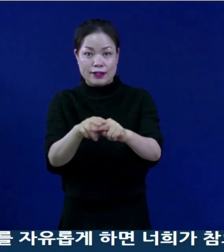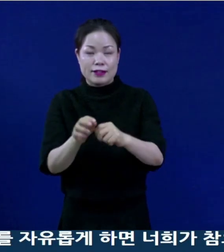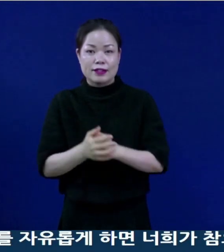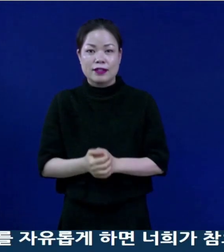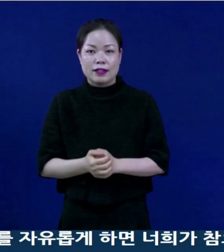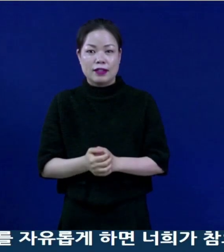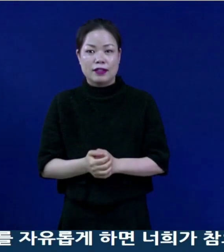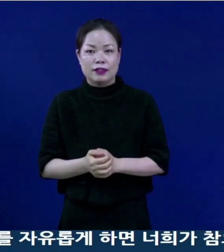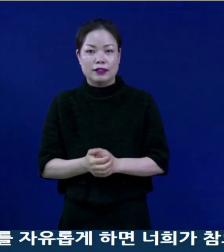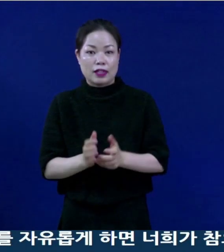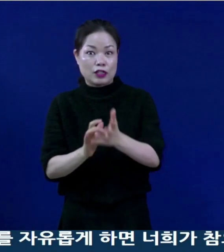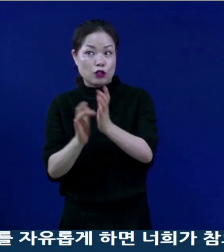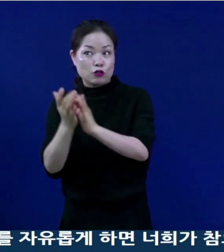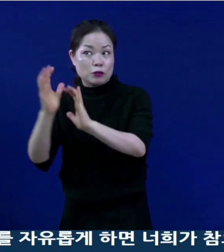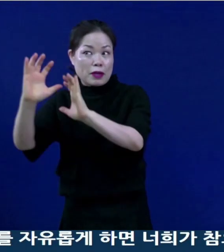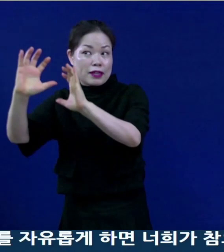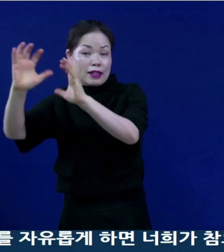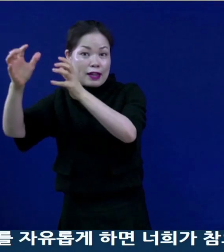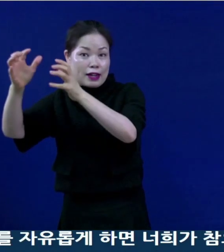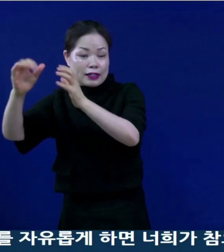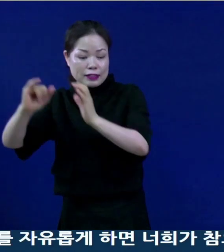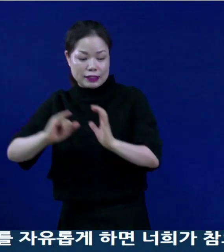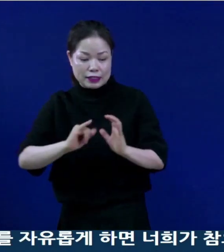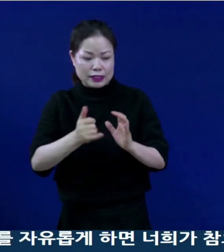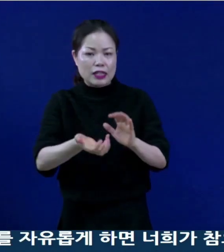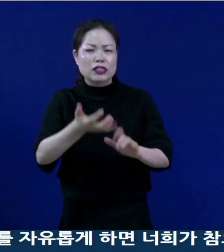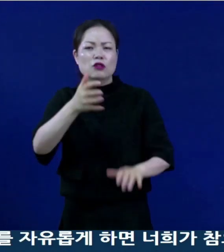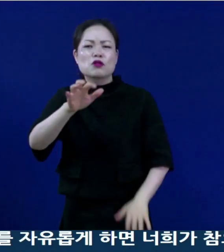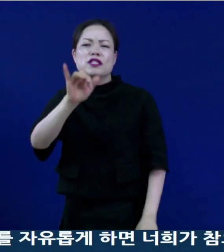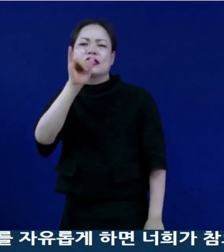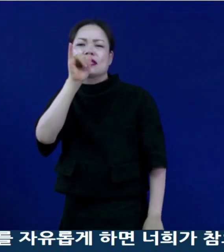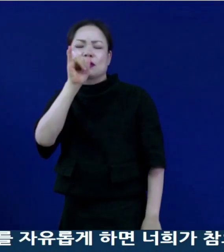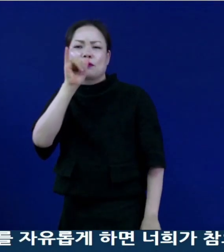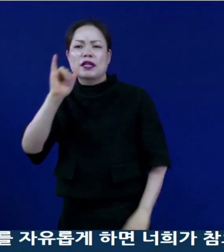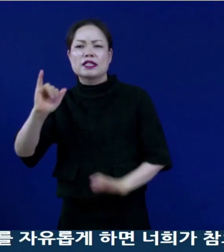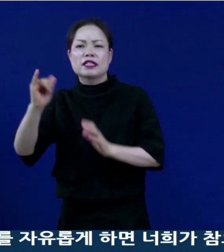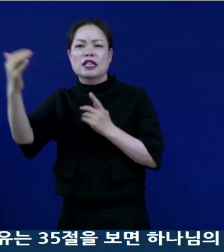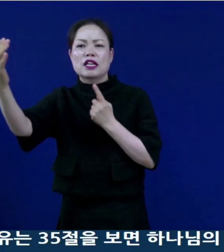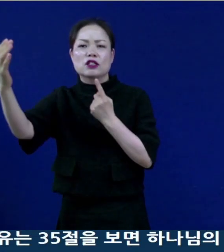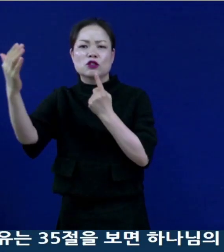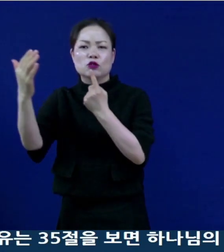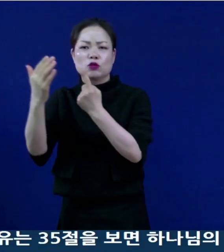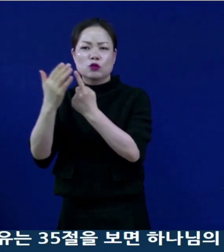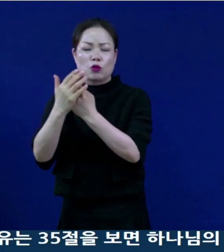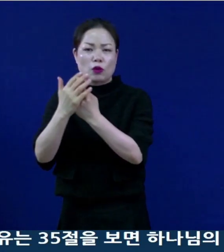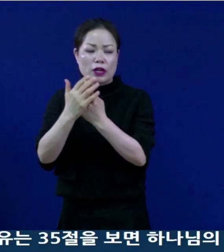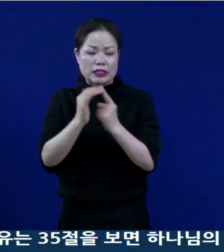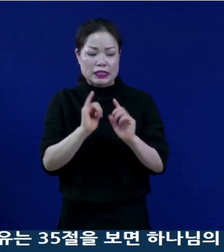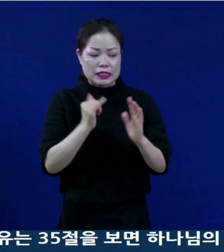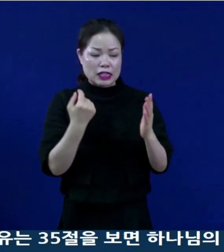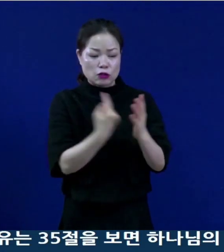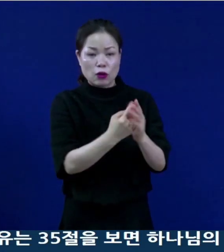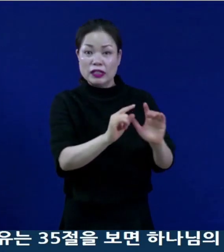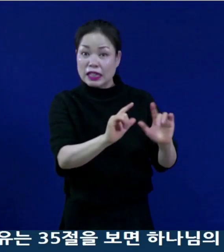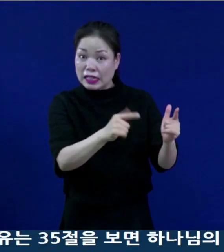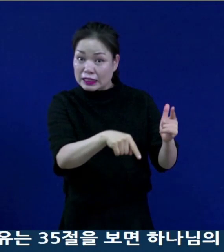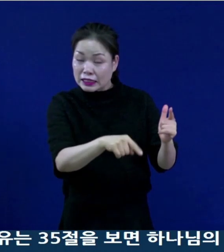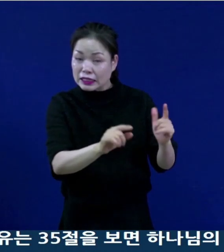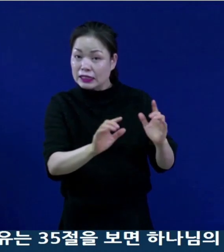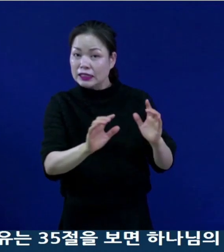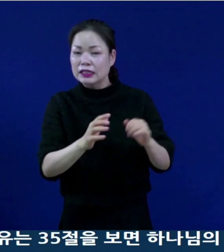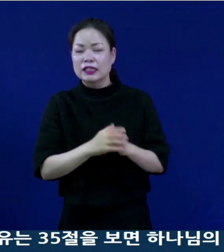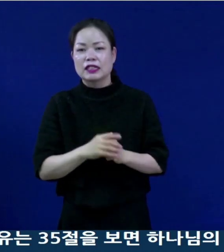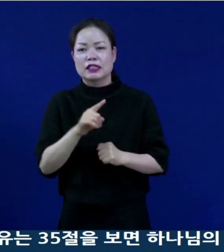우리가 예수님의 나라가 이 세상 위에 있지만 이 세상에 속하지 않은 나라라는 얘기는 그